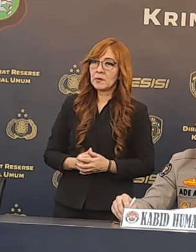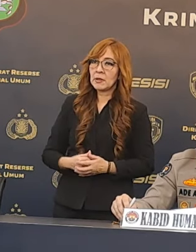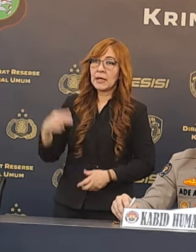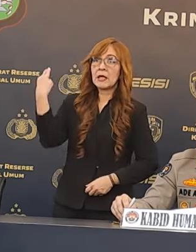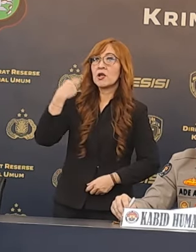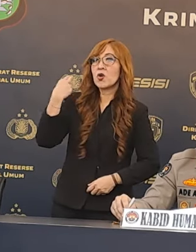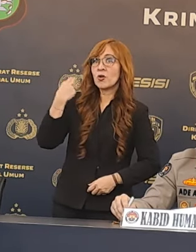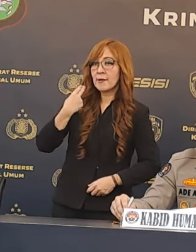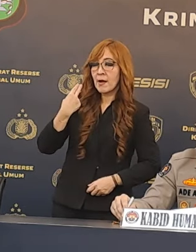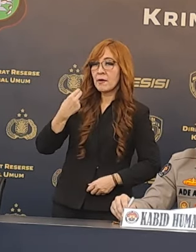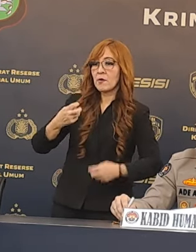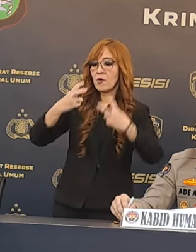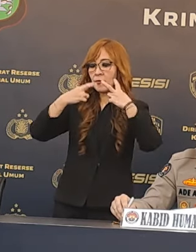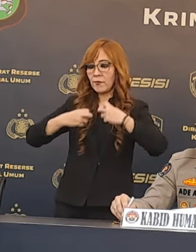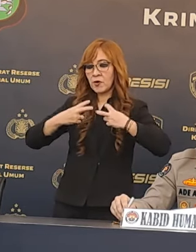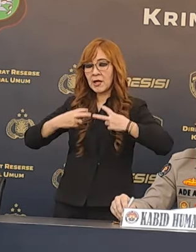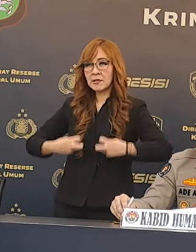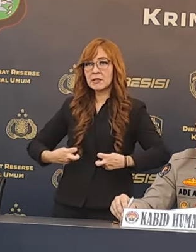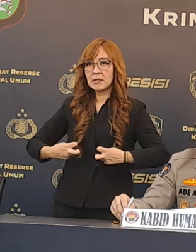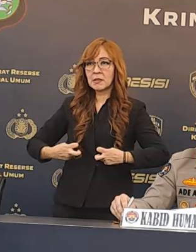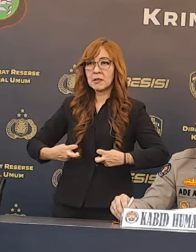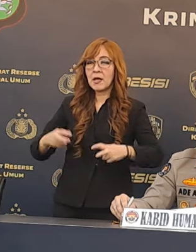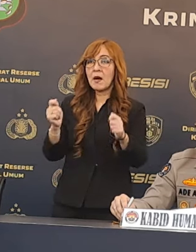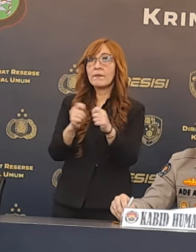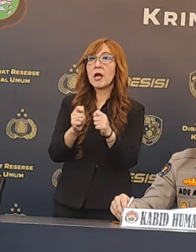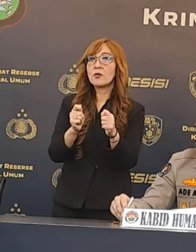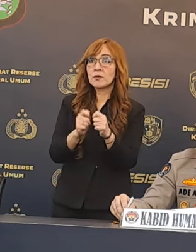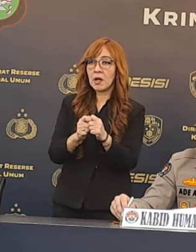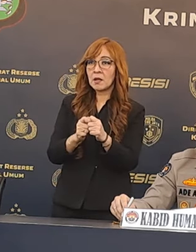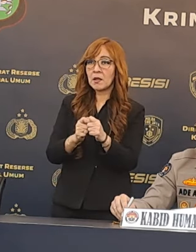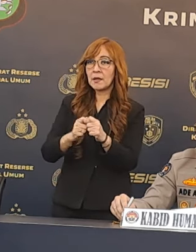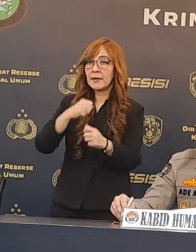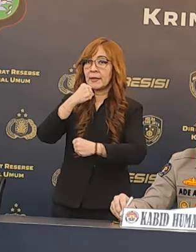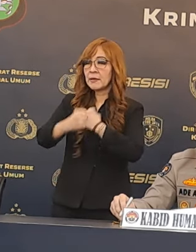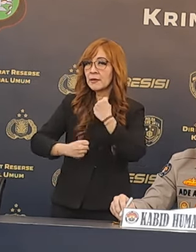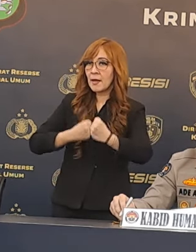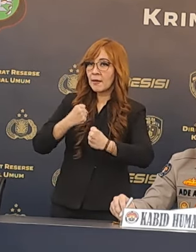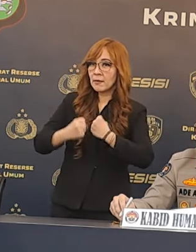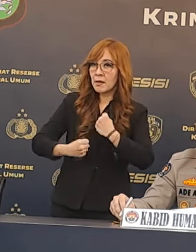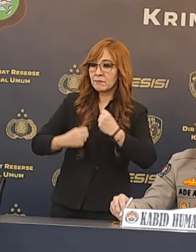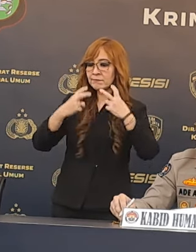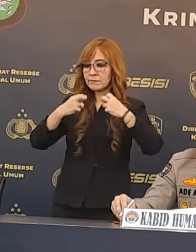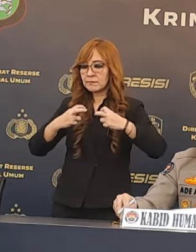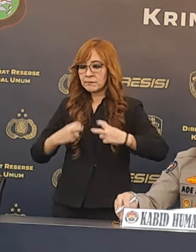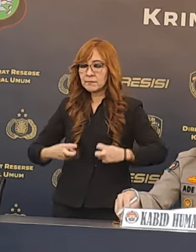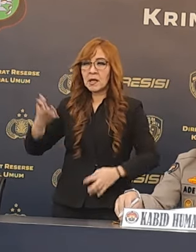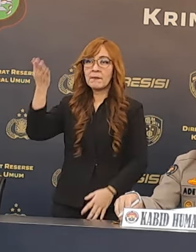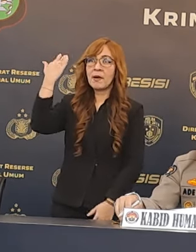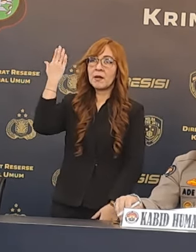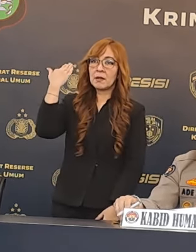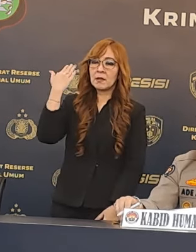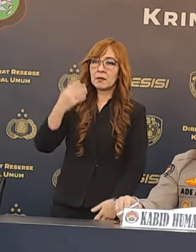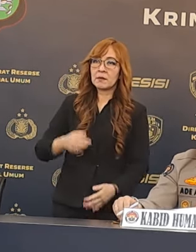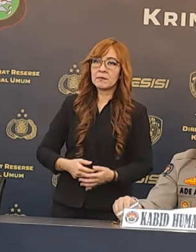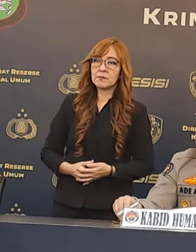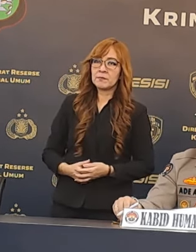kedokteran forensik yang melakukan kegiatan ekshumasi kemarin.